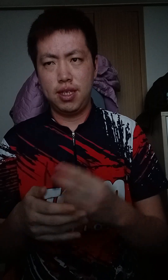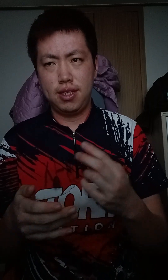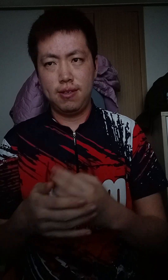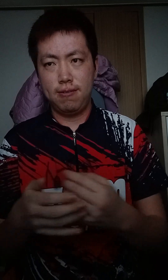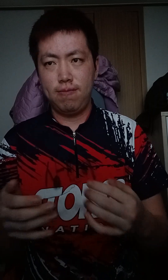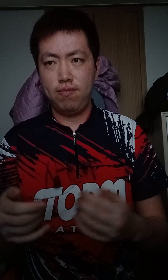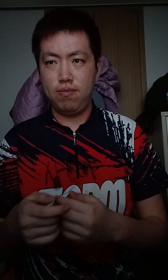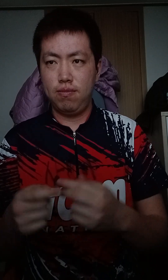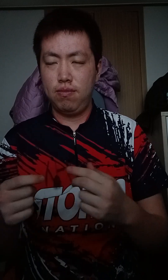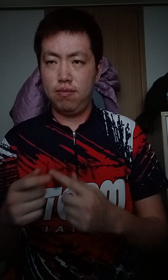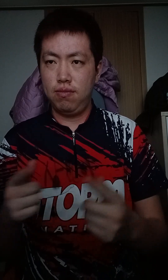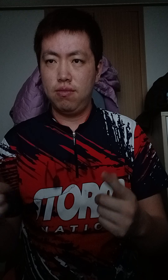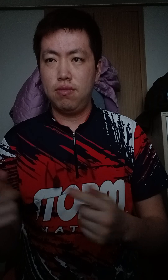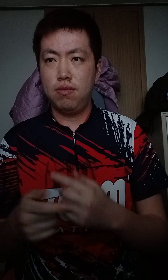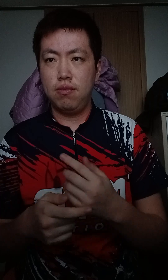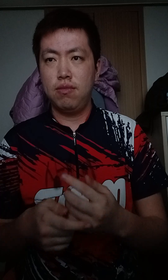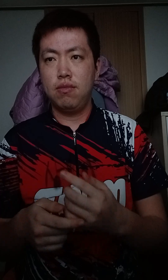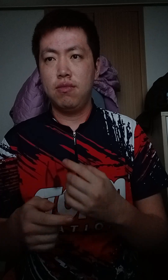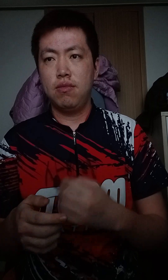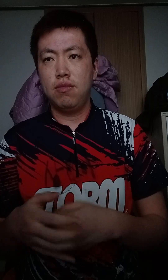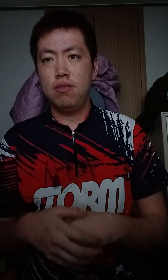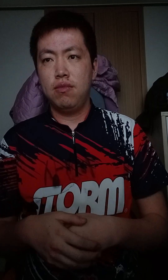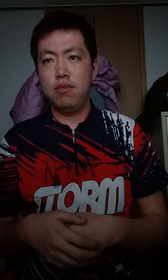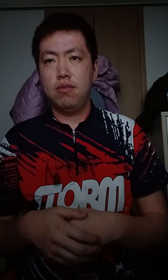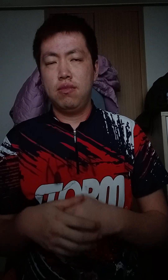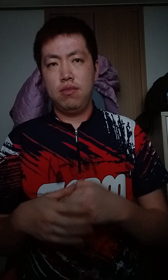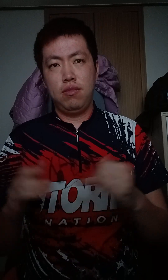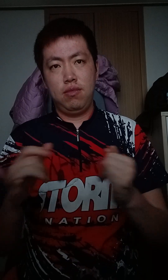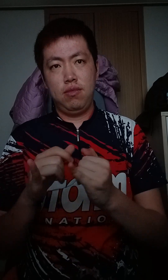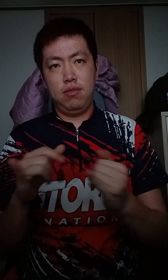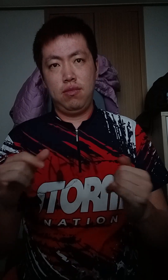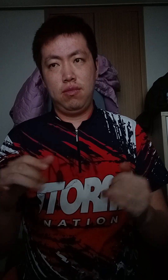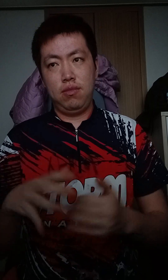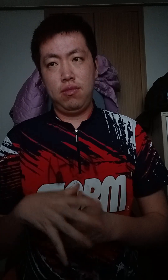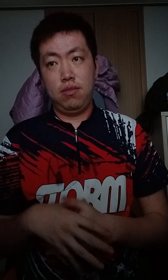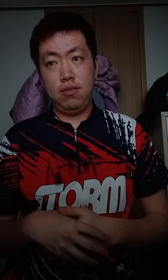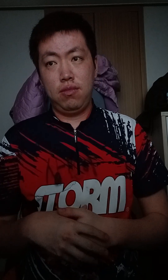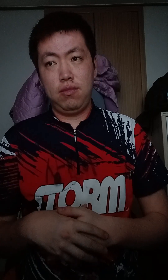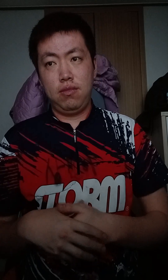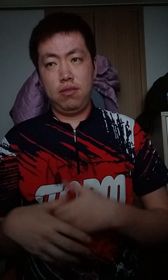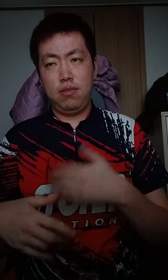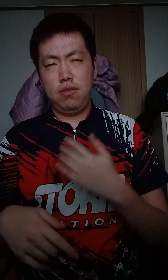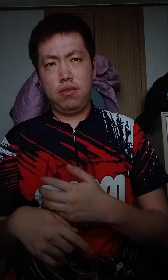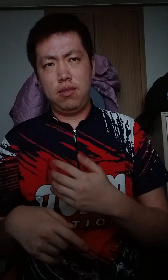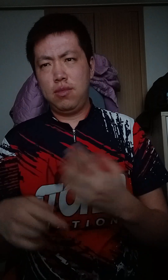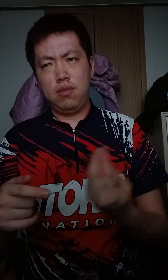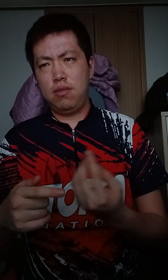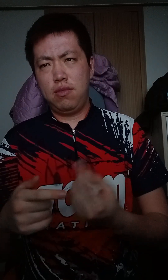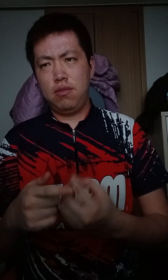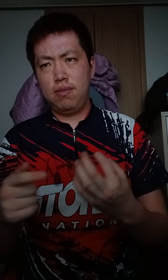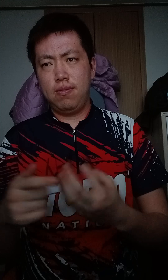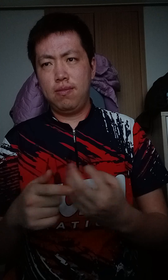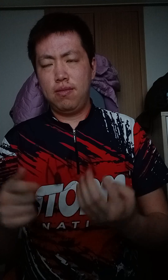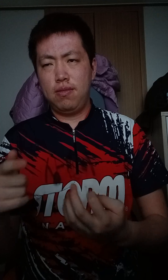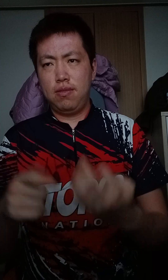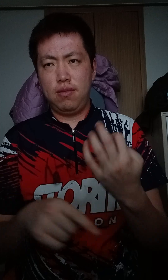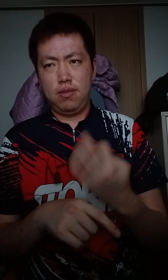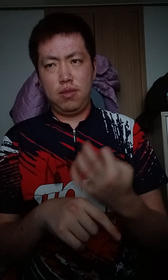아무리 장애인이라지만 저런 식으로 행동을 해도 되나? 공격적인 행동을 하면 맞받아치거나 활동을 제한하며